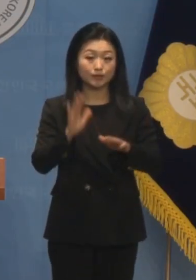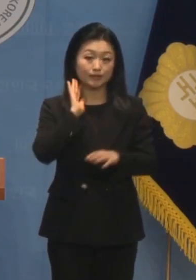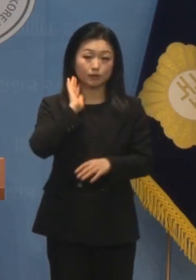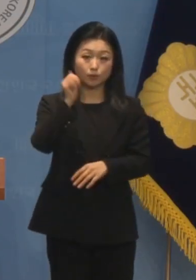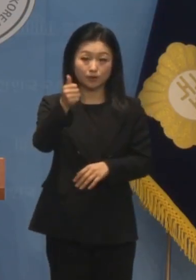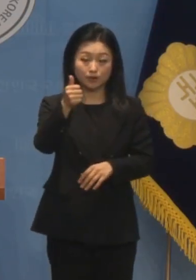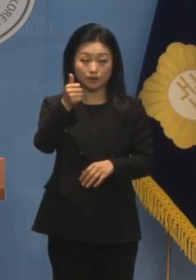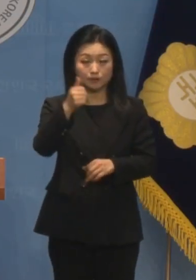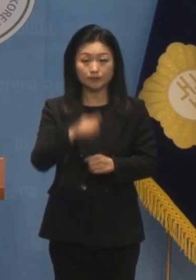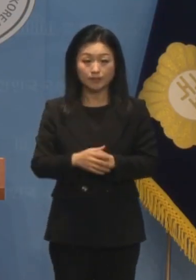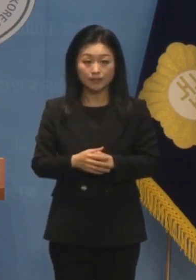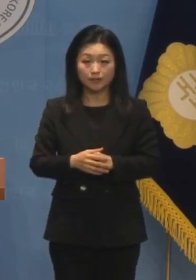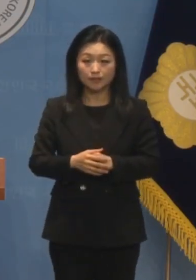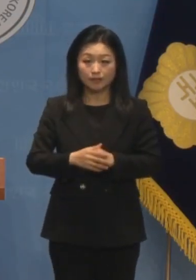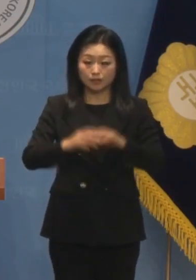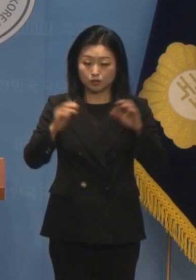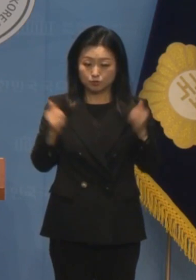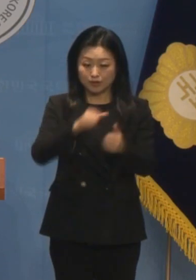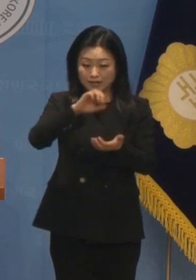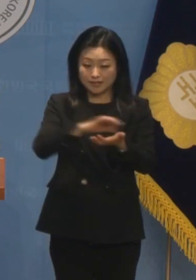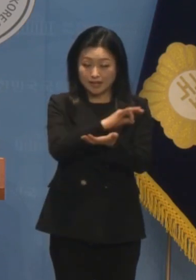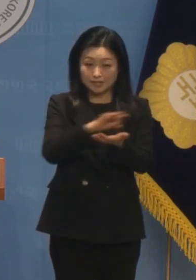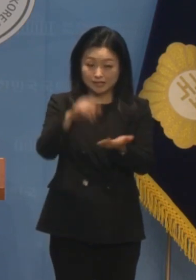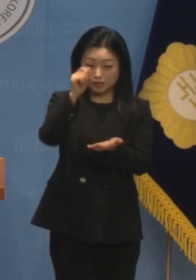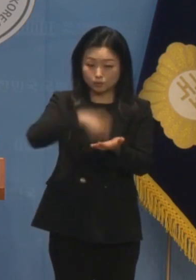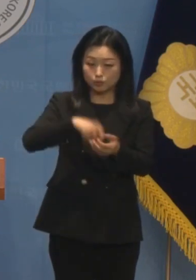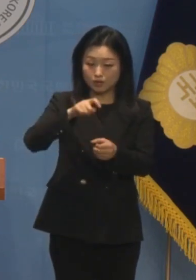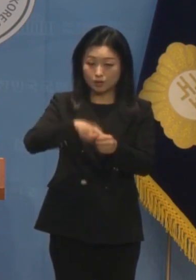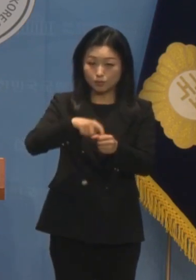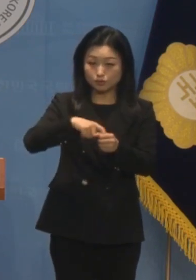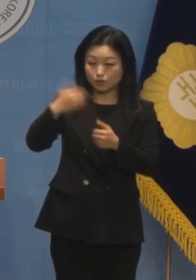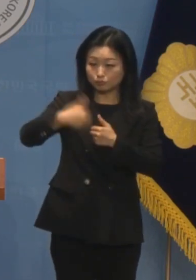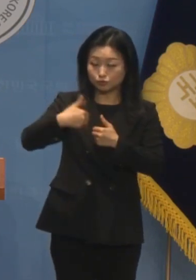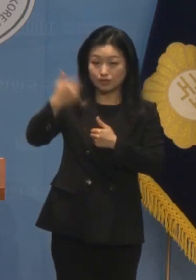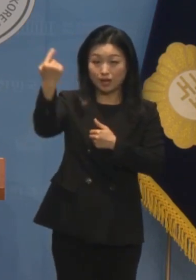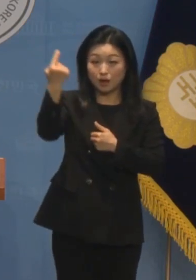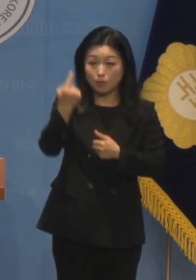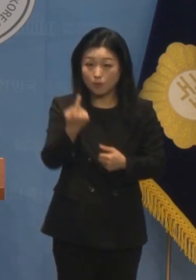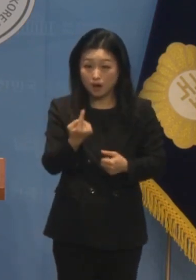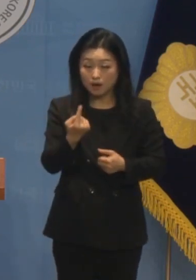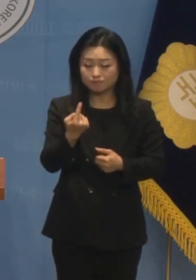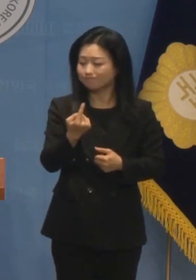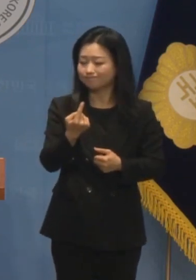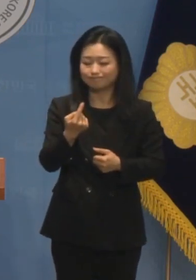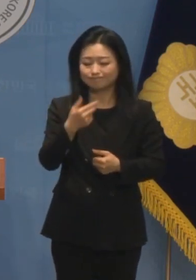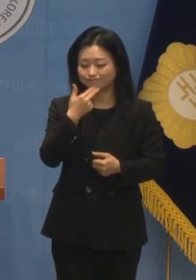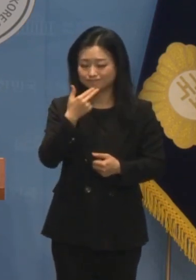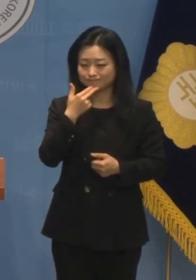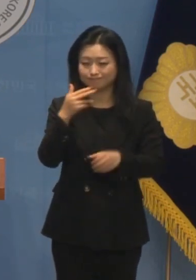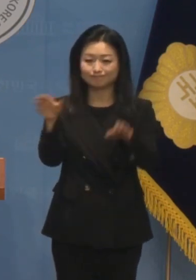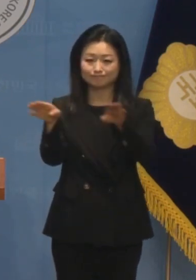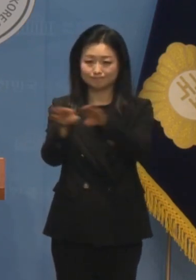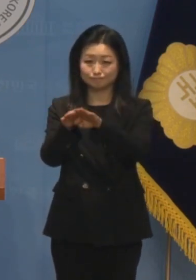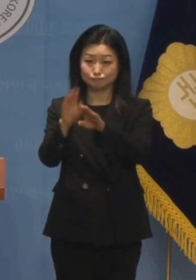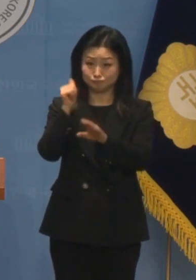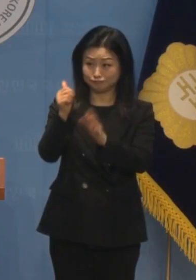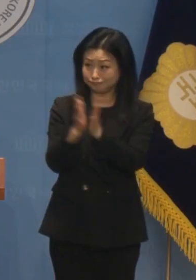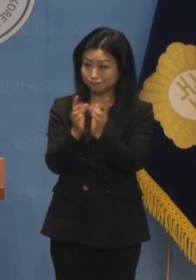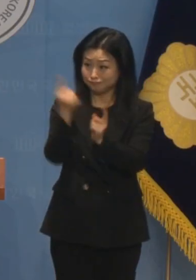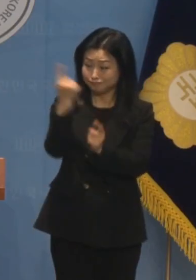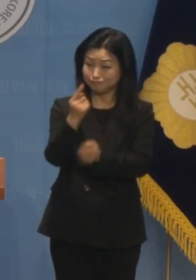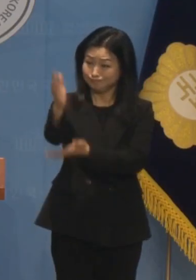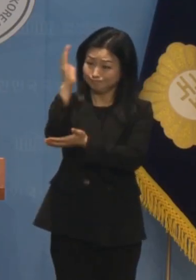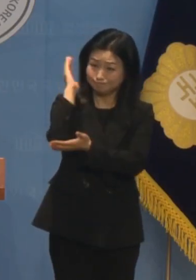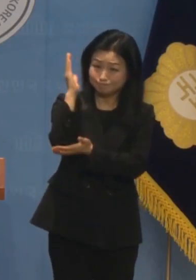대통령은 시정연설에 불참합니다. 시정연설은 국회 예산안 심의에 앞서 대통령이 직접 내용을